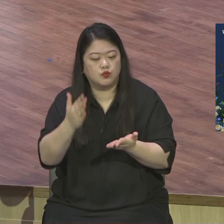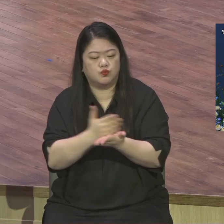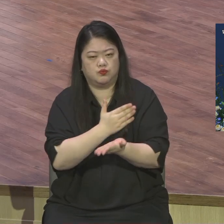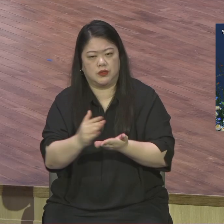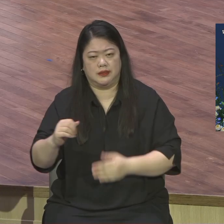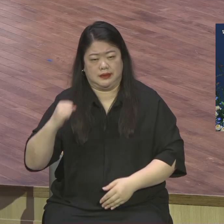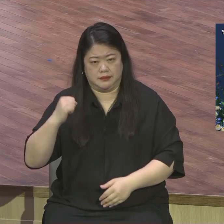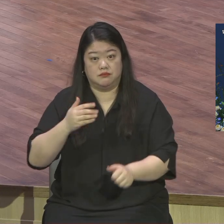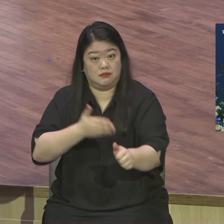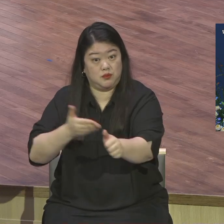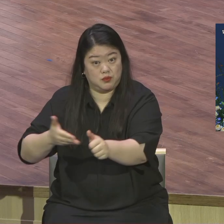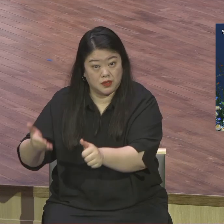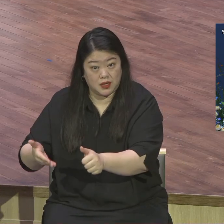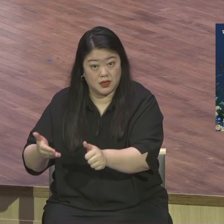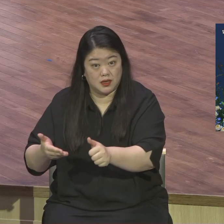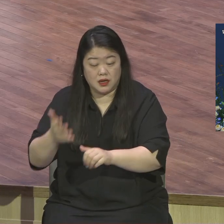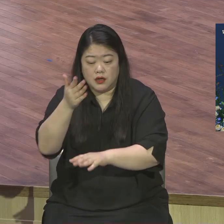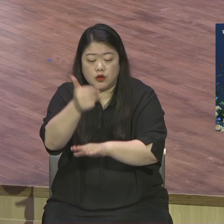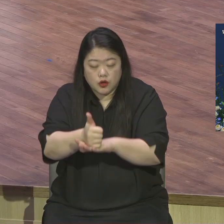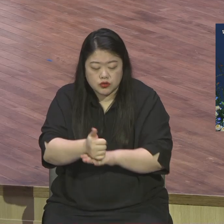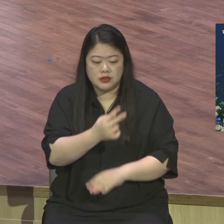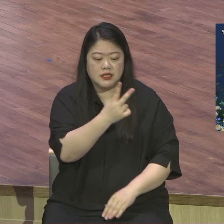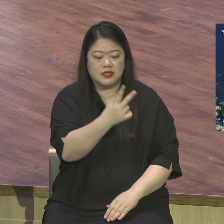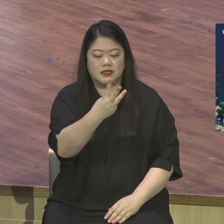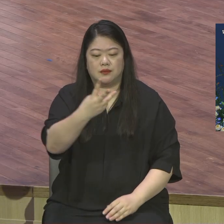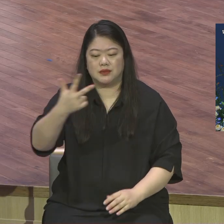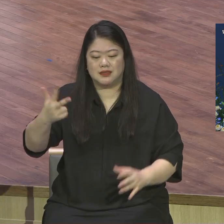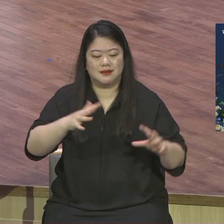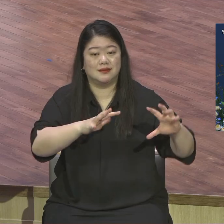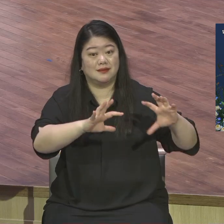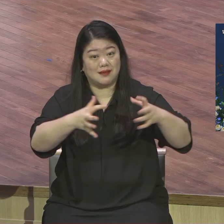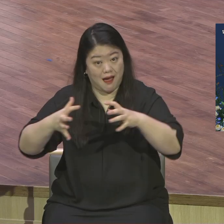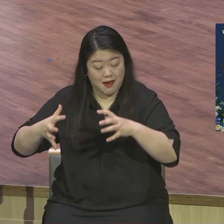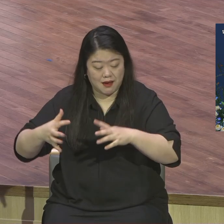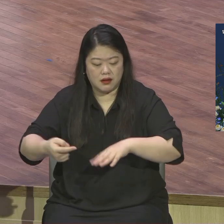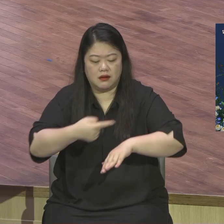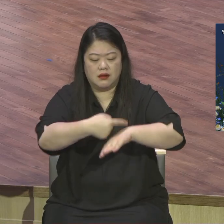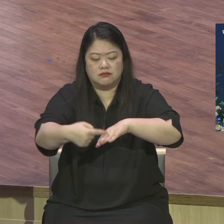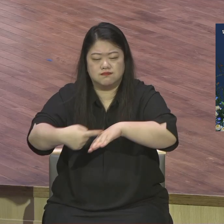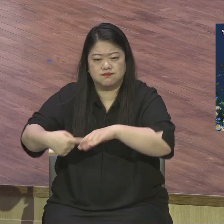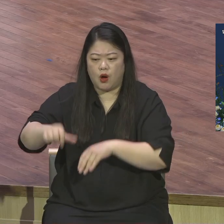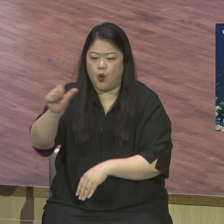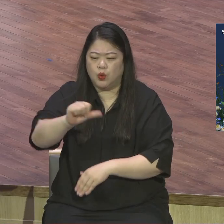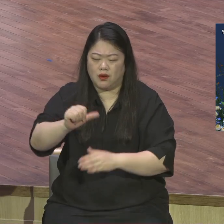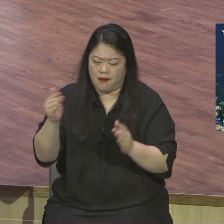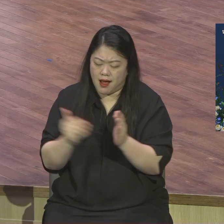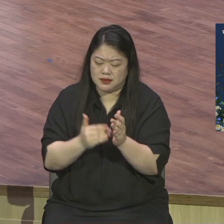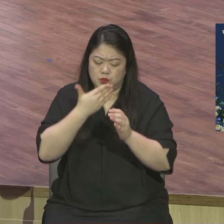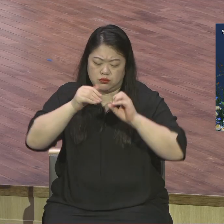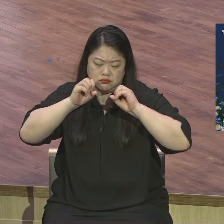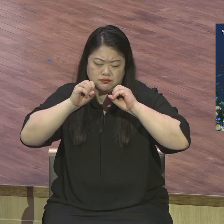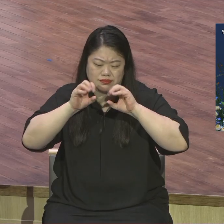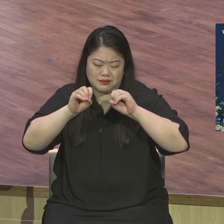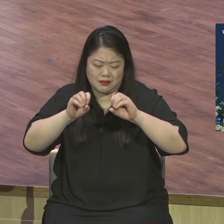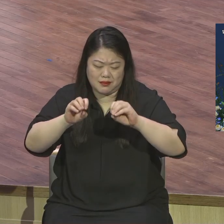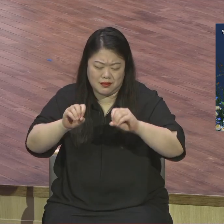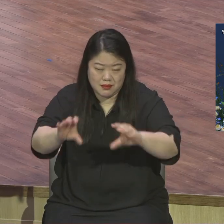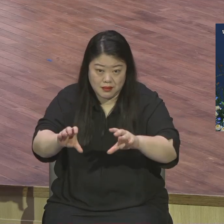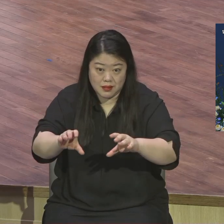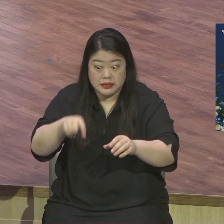바랍니다. 그래서 2, 3, 7나라 5천 종족 보고 말하는 생명구원의 영적 본질을 붙잡고